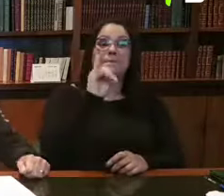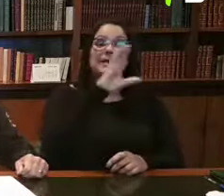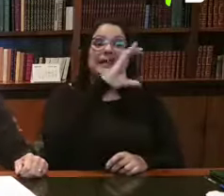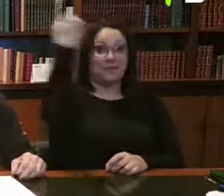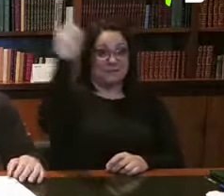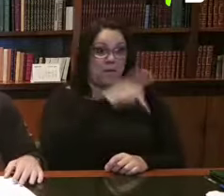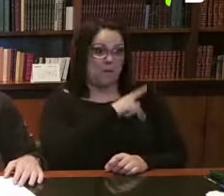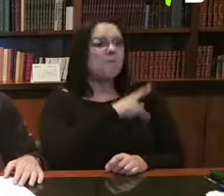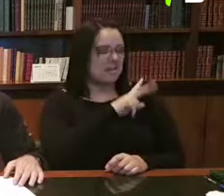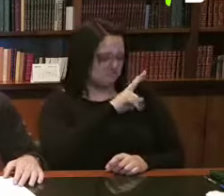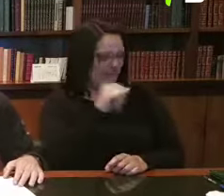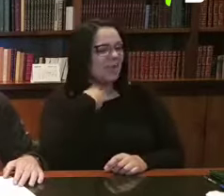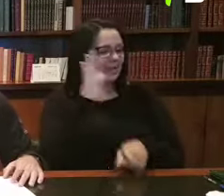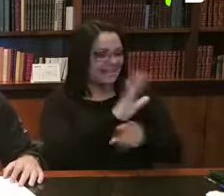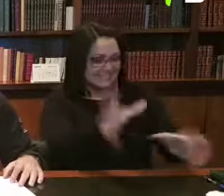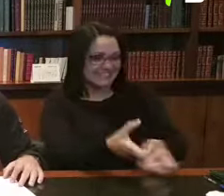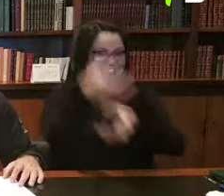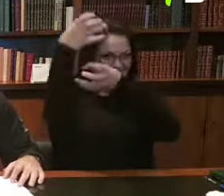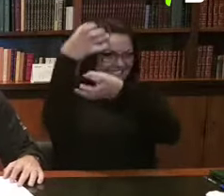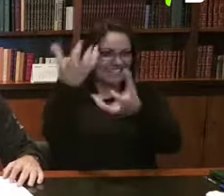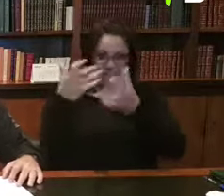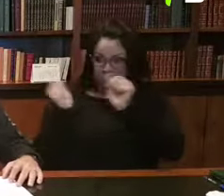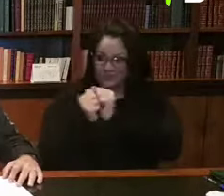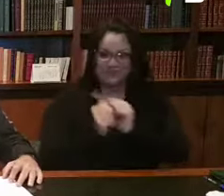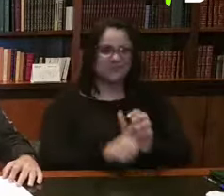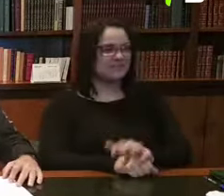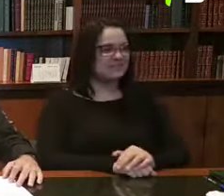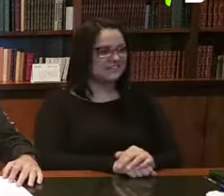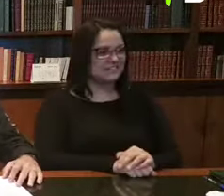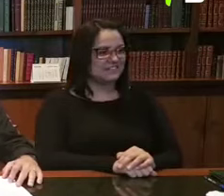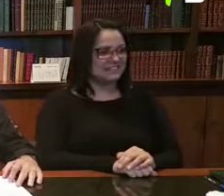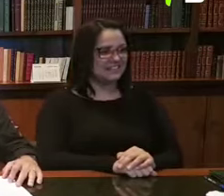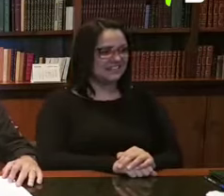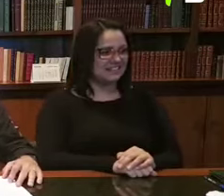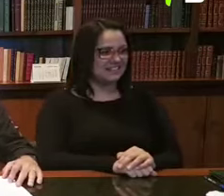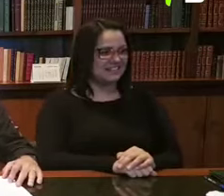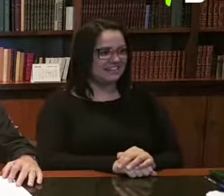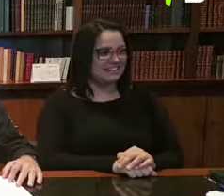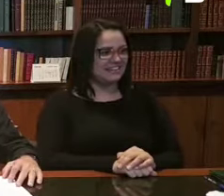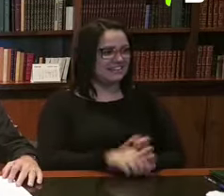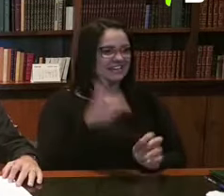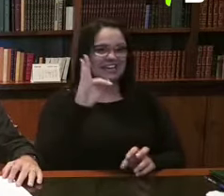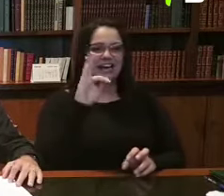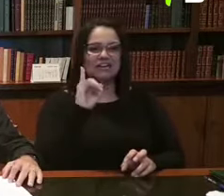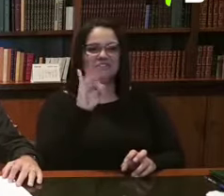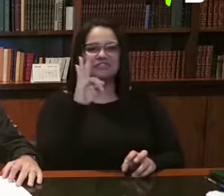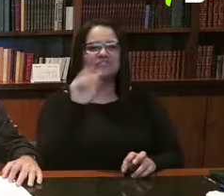brasil brasil brasil tá junto e hoje